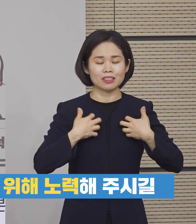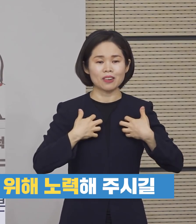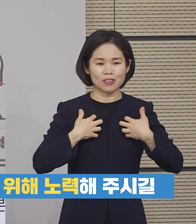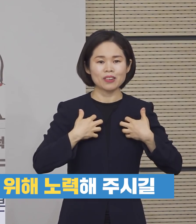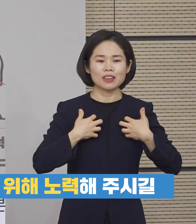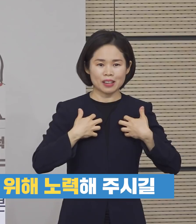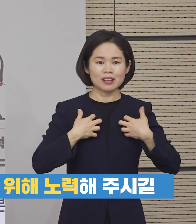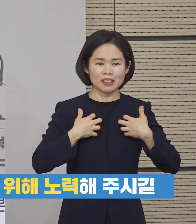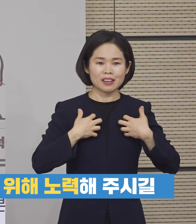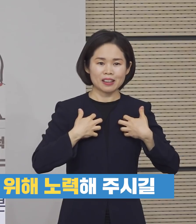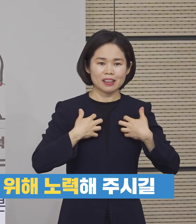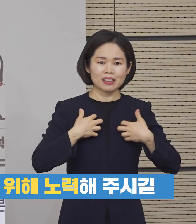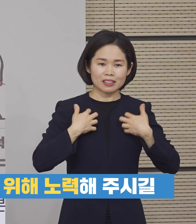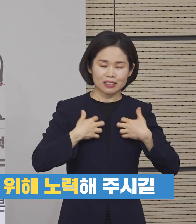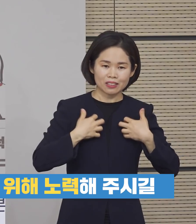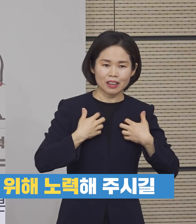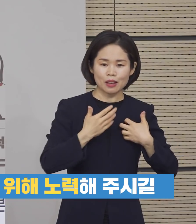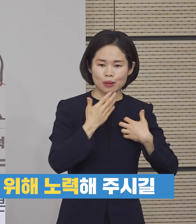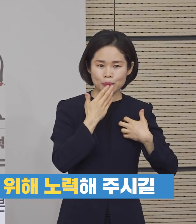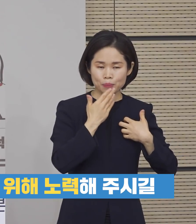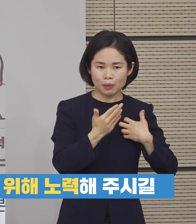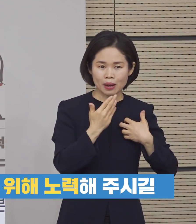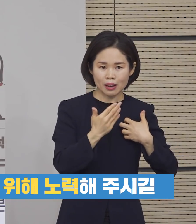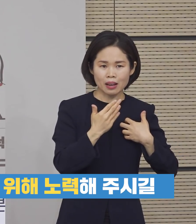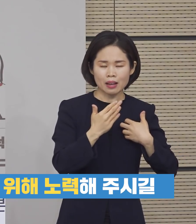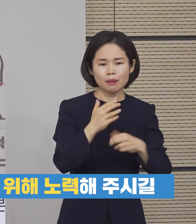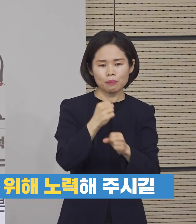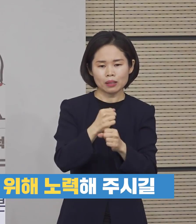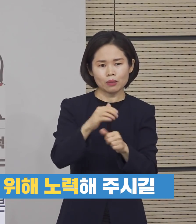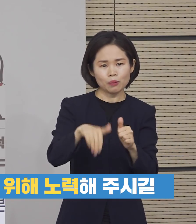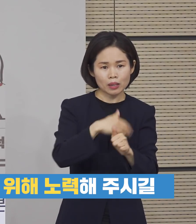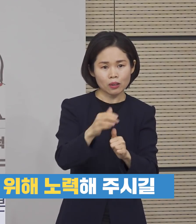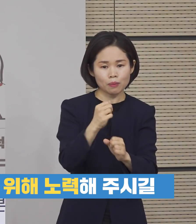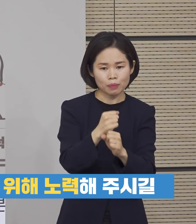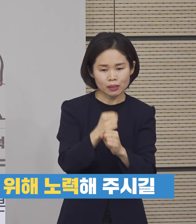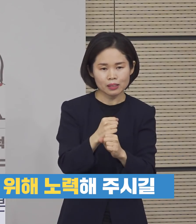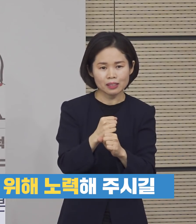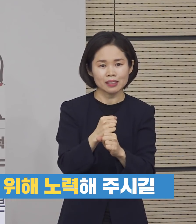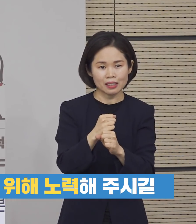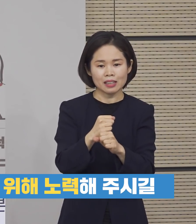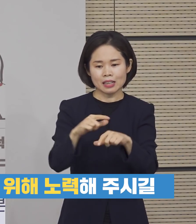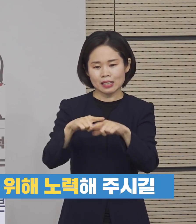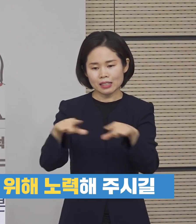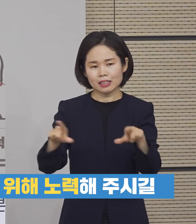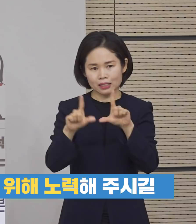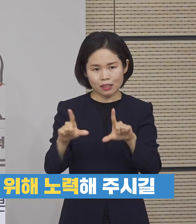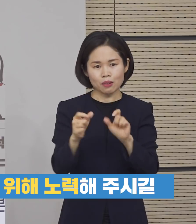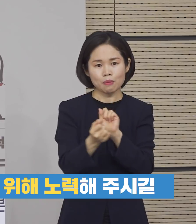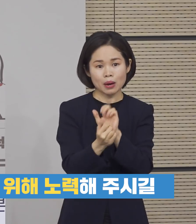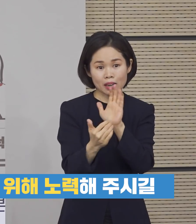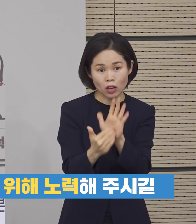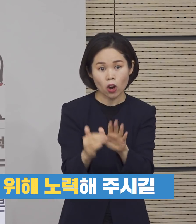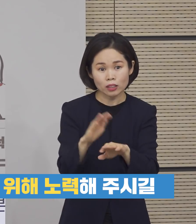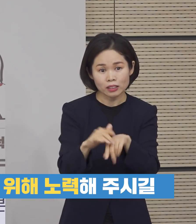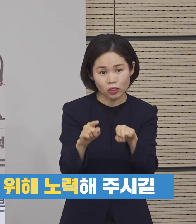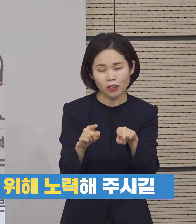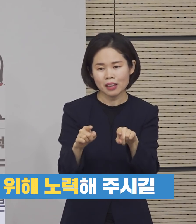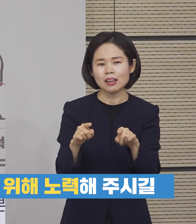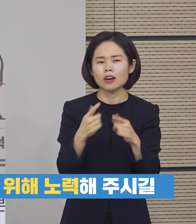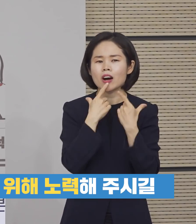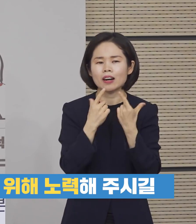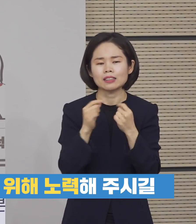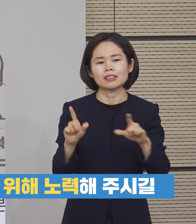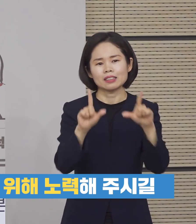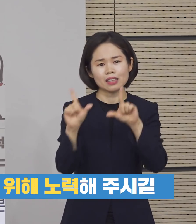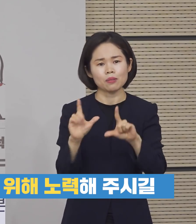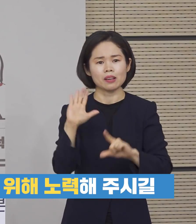지키며 안전하고 즐거운 일상을 가능하게 한 첫 출발로서 우리 모두가 함께했던